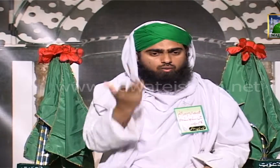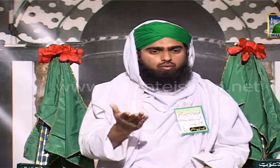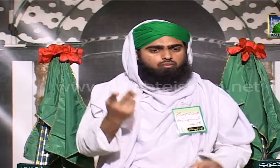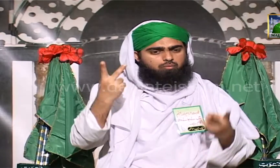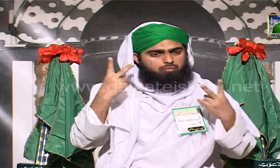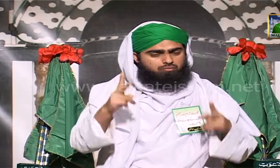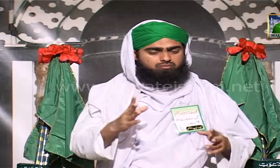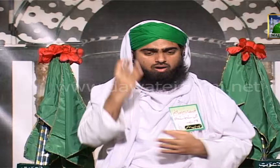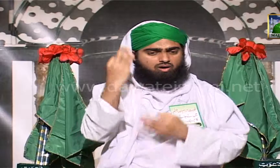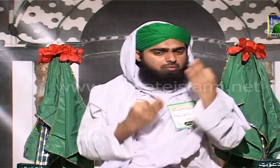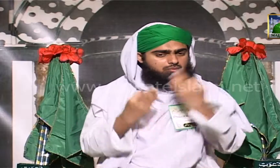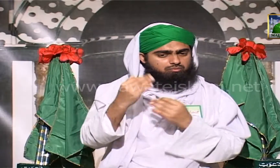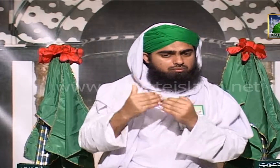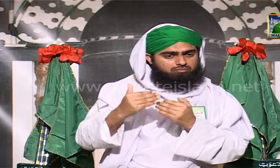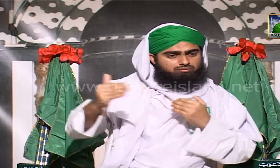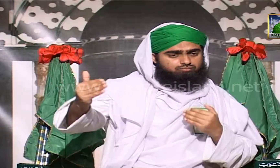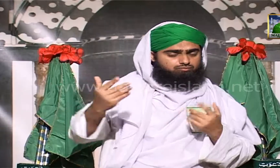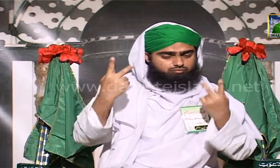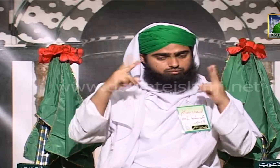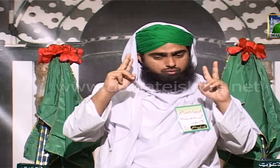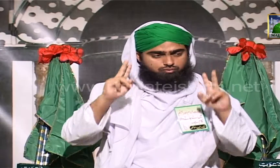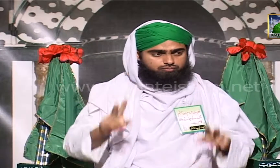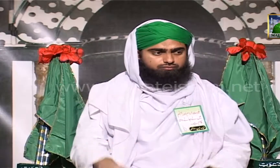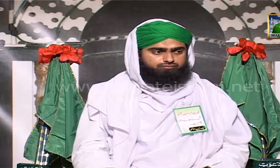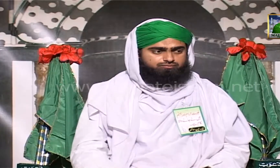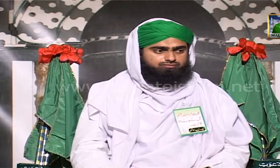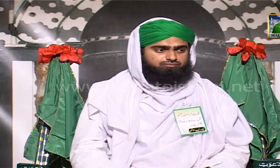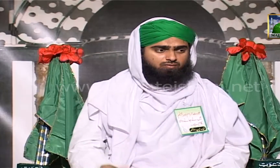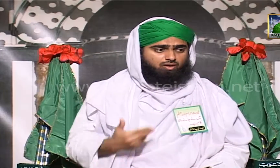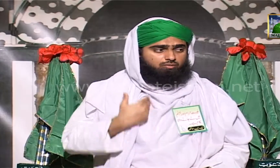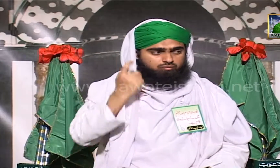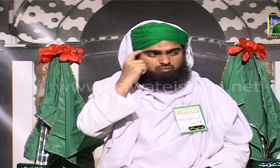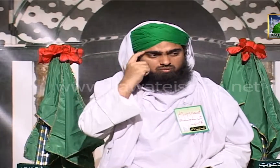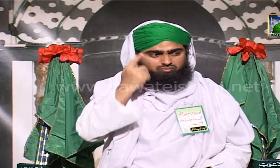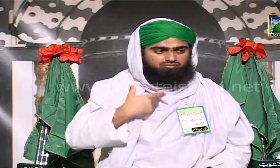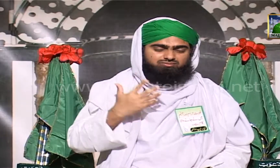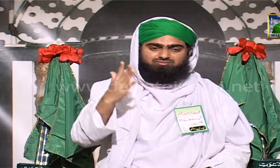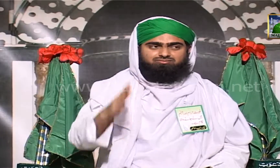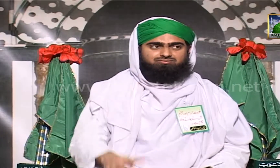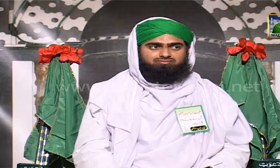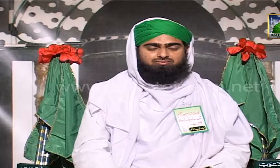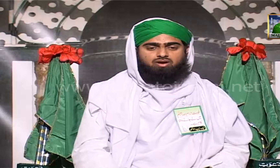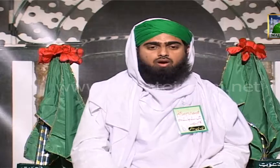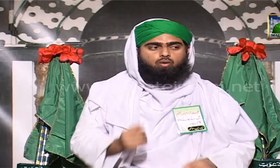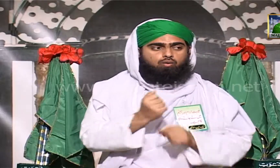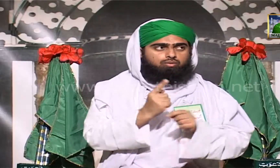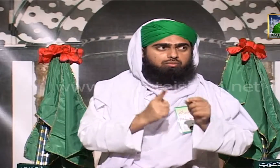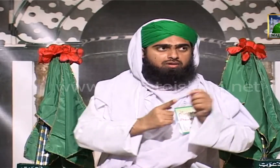تھے، شبے سے تو اس قدر احتیاط فرماتے تھے کہ علمان منافق ہم تو سوچ بھی نہیں سکتے۔ چنانچہ آپ فرماتے ہیں کہ میں نہر